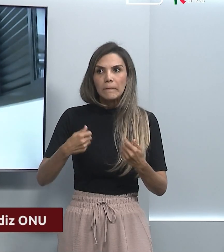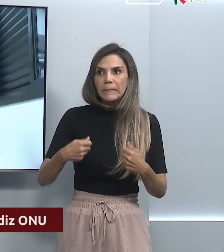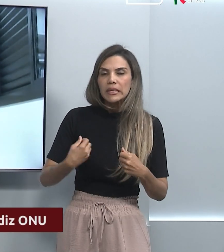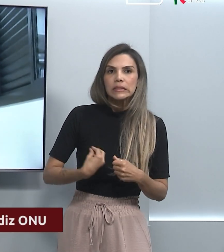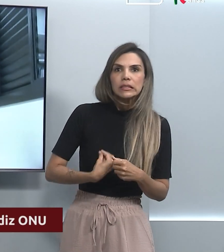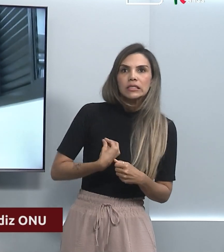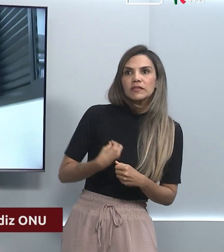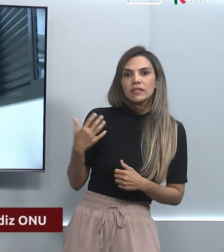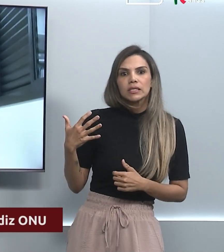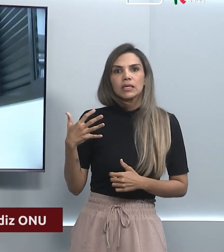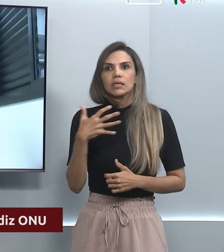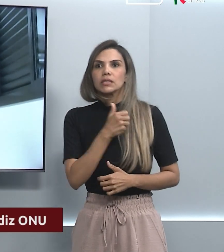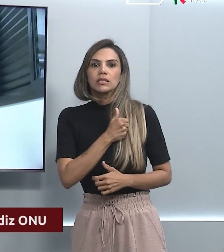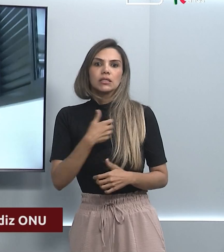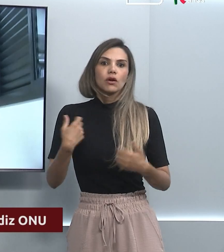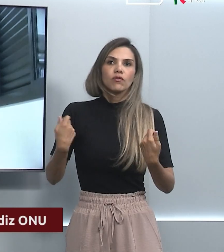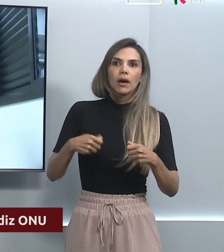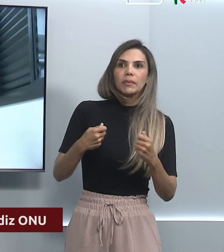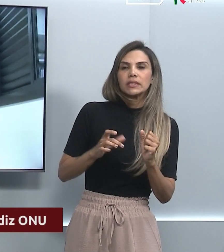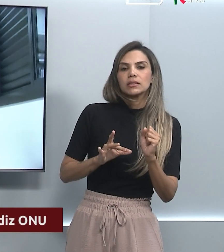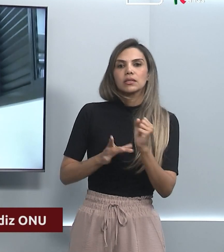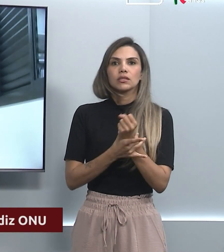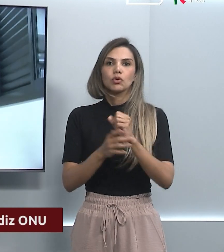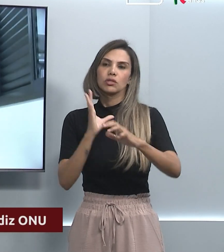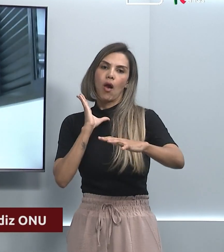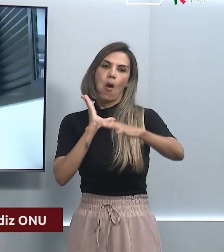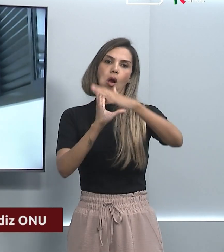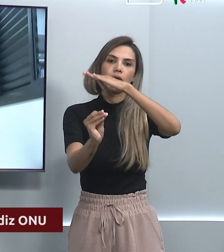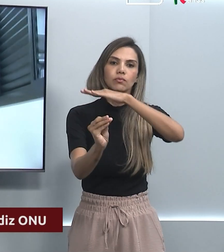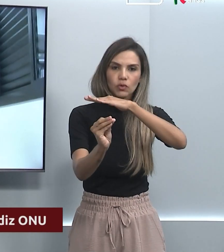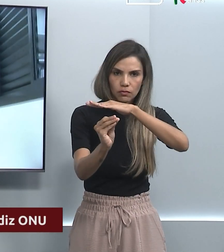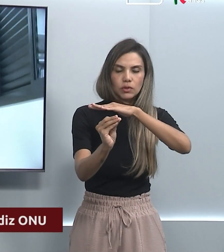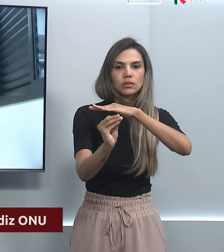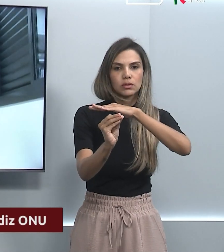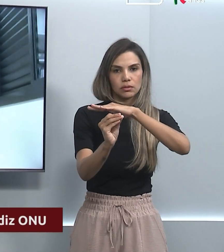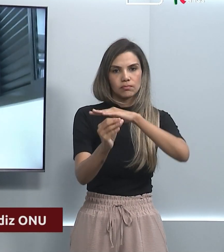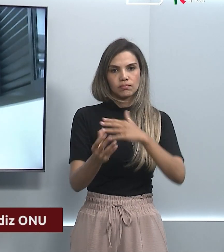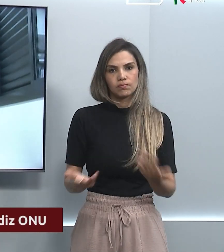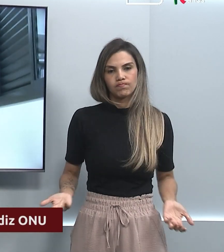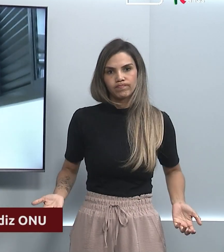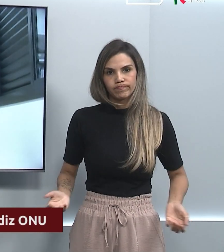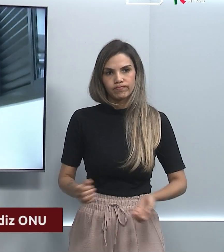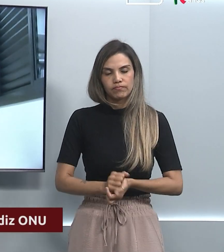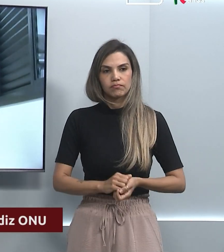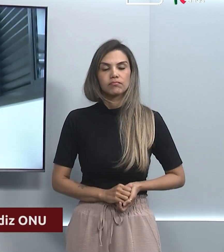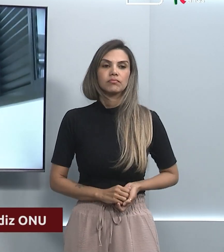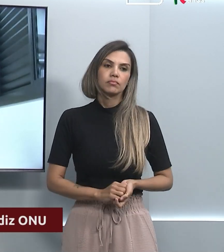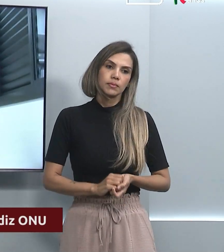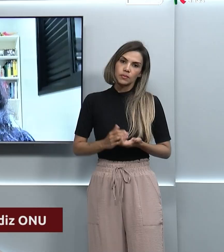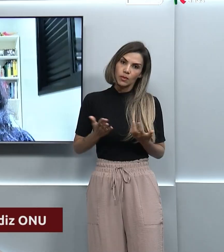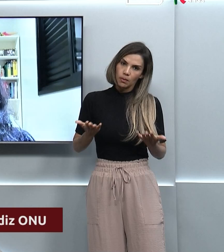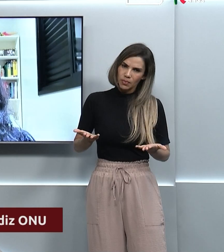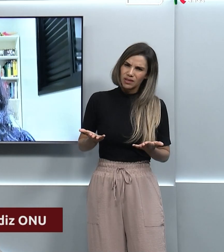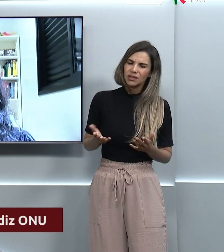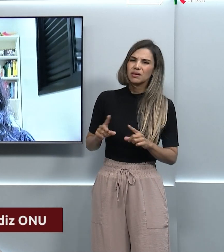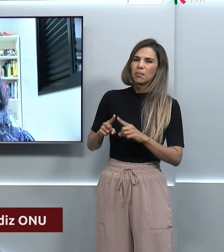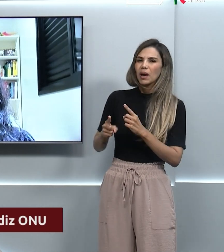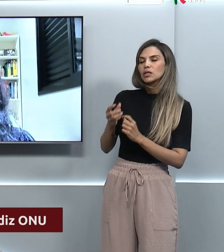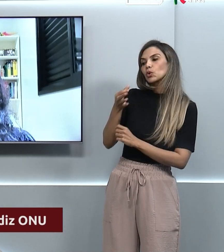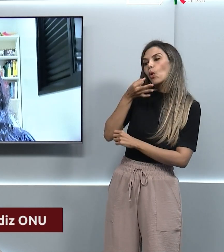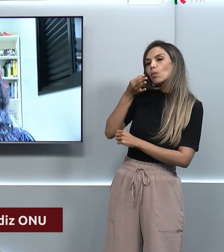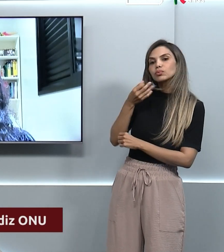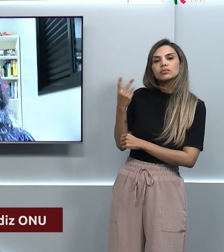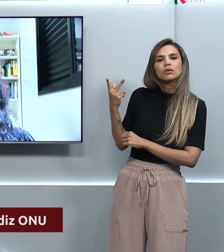delas está em risco se elas continuarem ali naquela situação. A partir da sua análise, quais são os